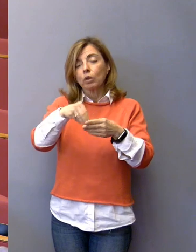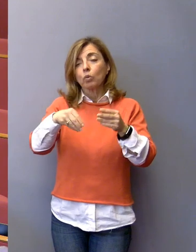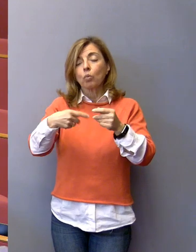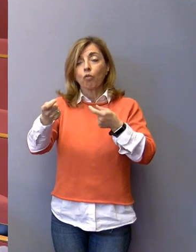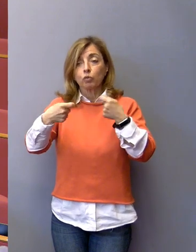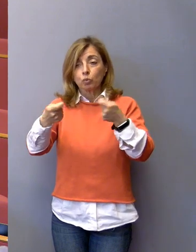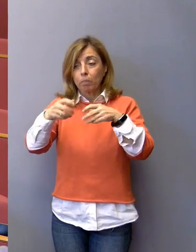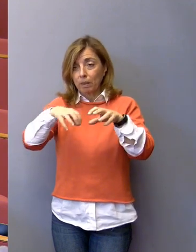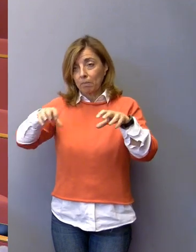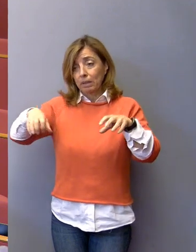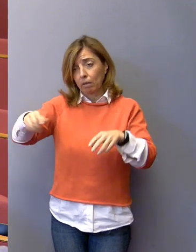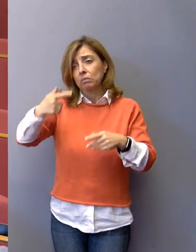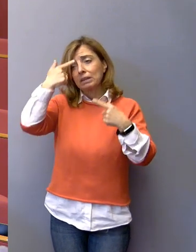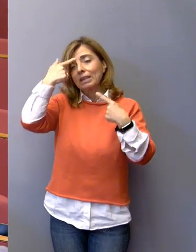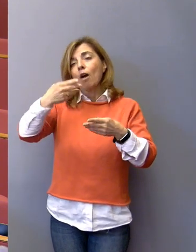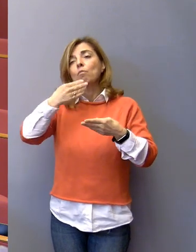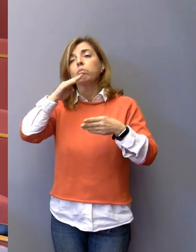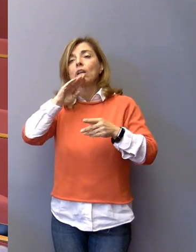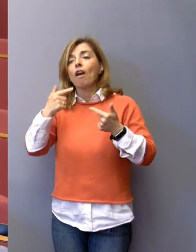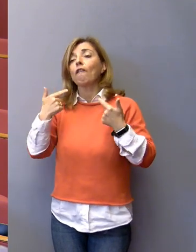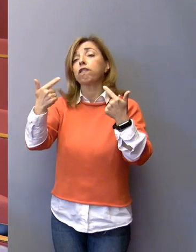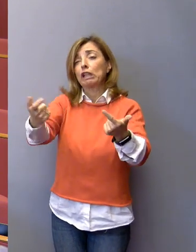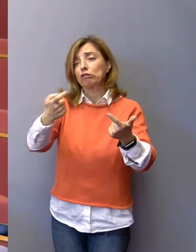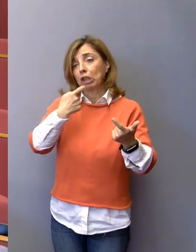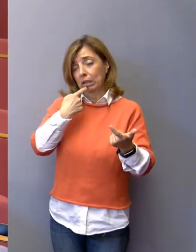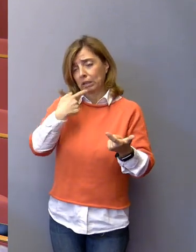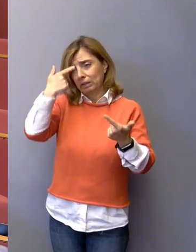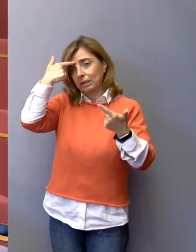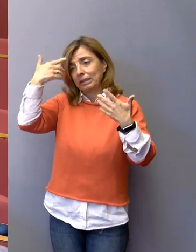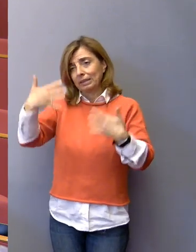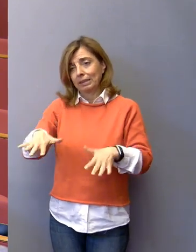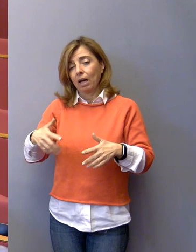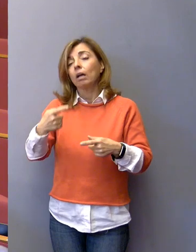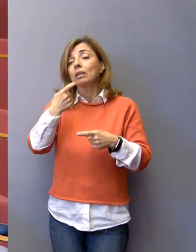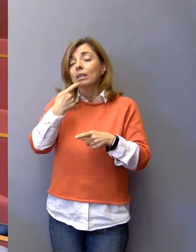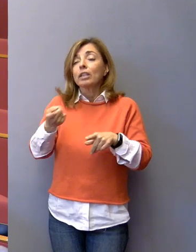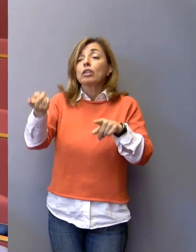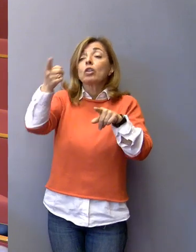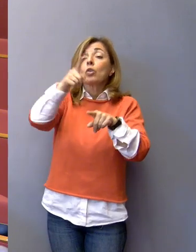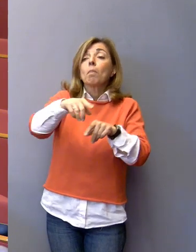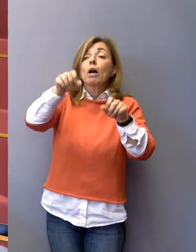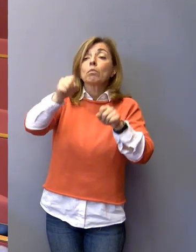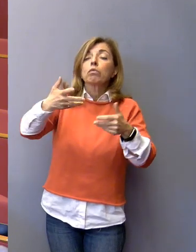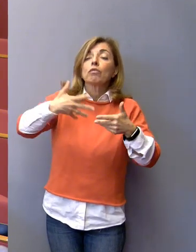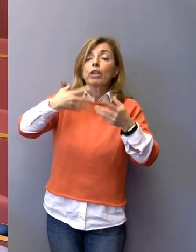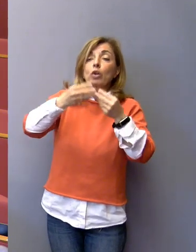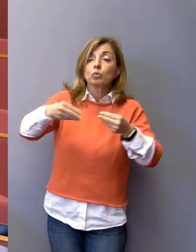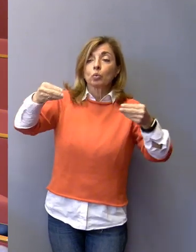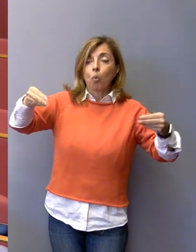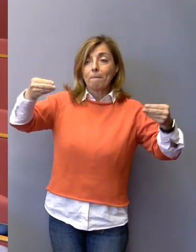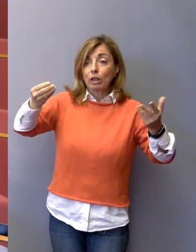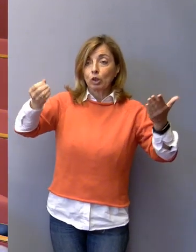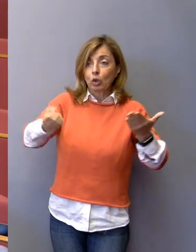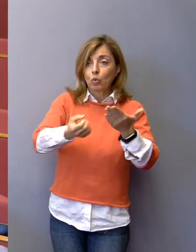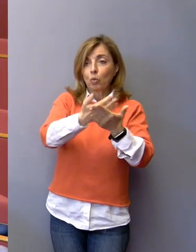questa Genova meravigliosa siamo abbastanza certi che a beneficiarne saranno quelli che da domani potranno avere nuovi strumenti diciamo così molto